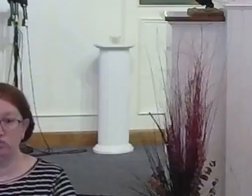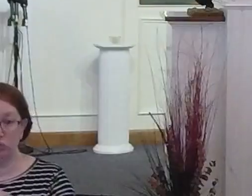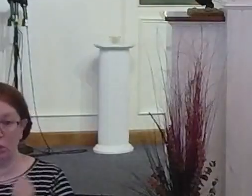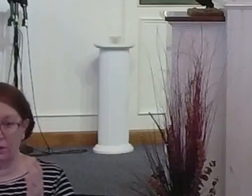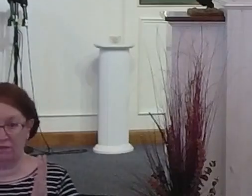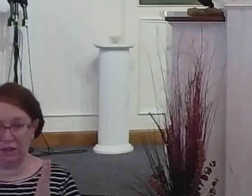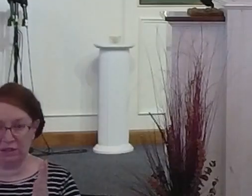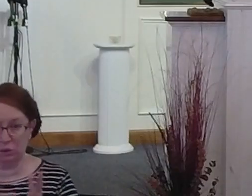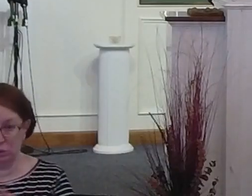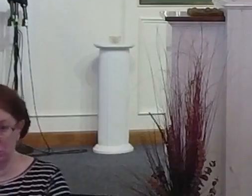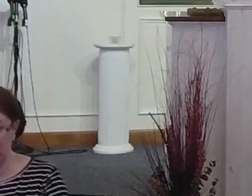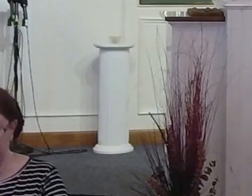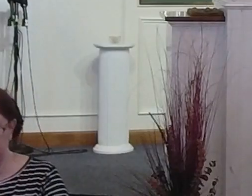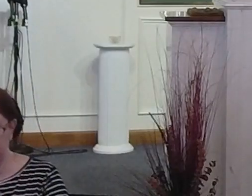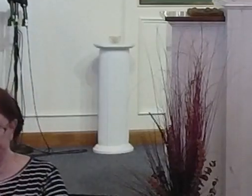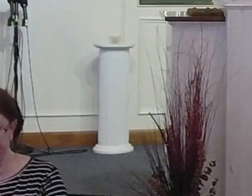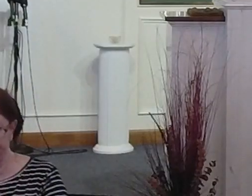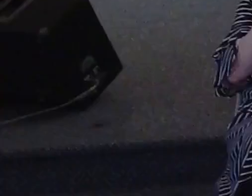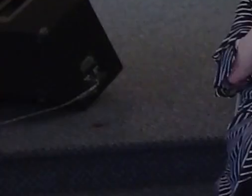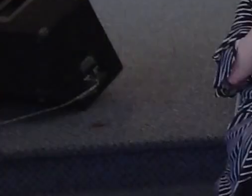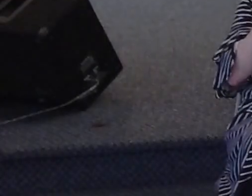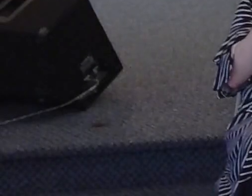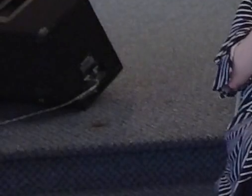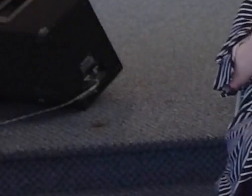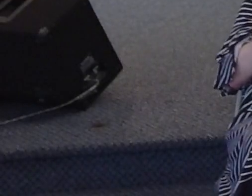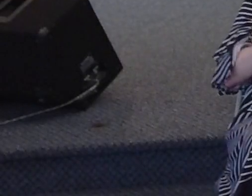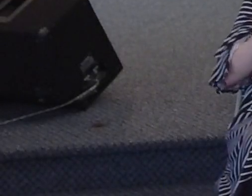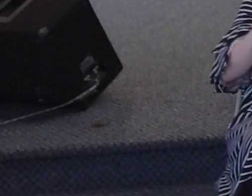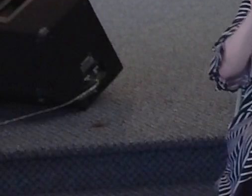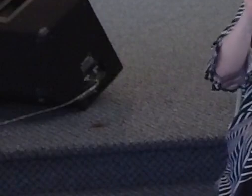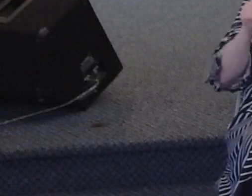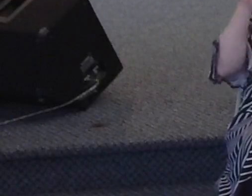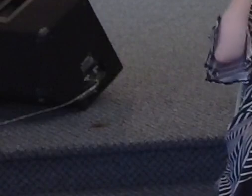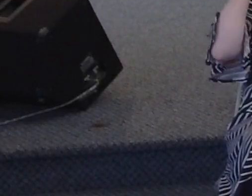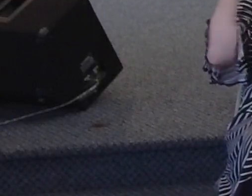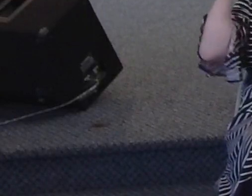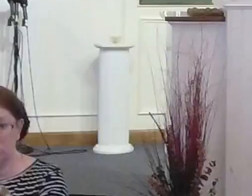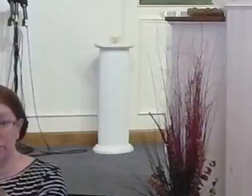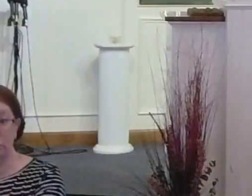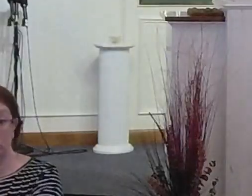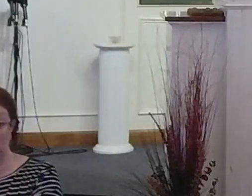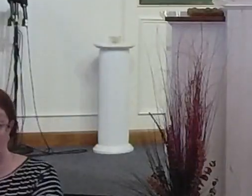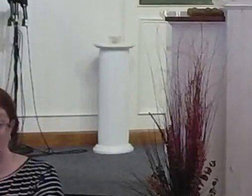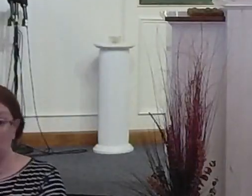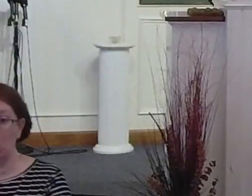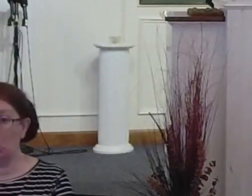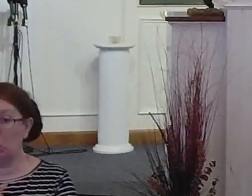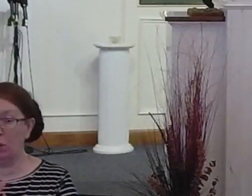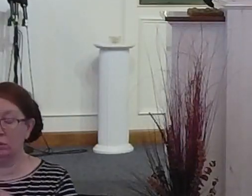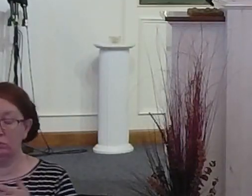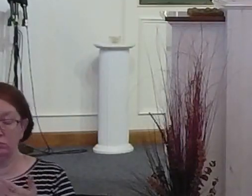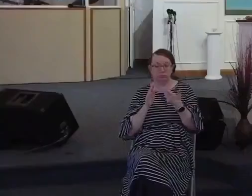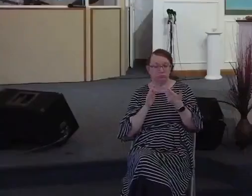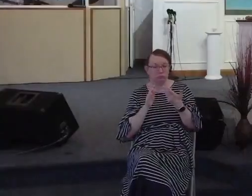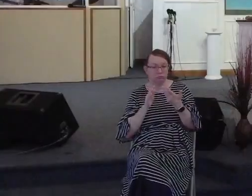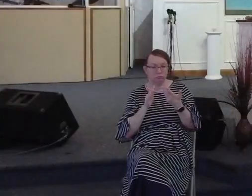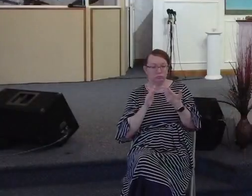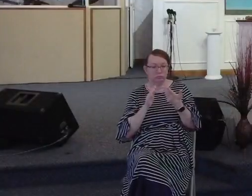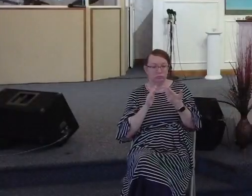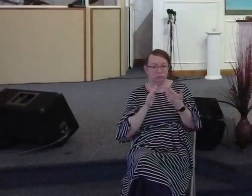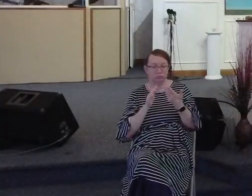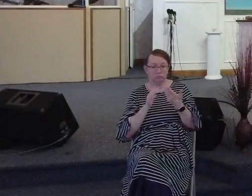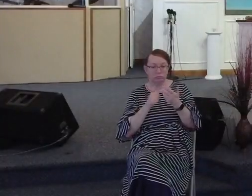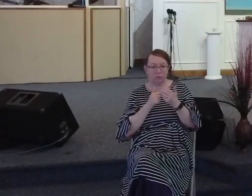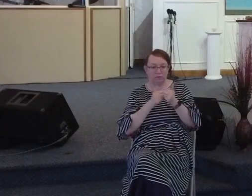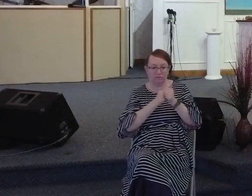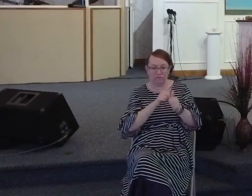individuales, ya sería sobre su carne o su espíritu. Podían someterse a Dios como Dios, o tenían la